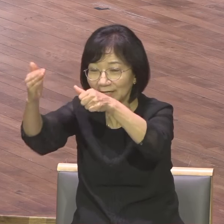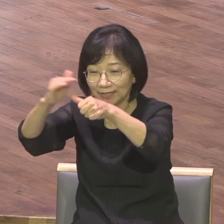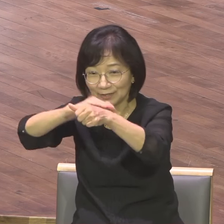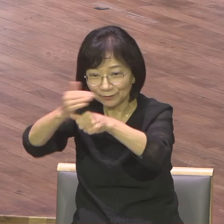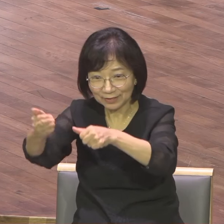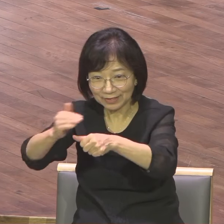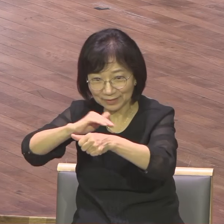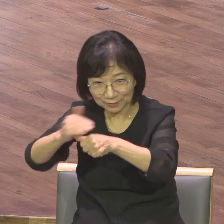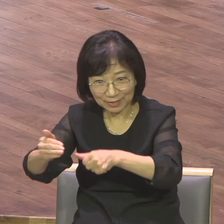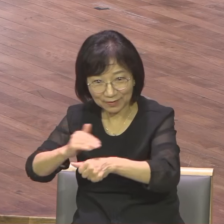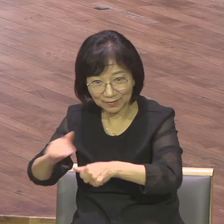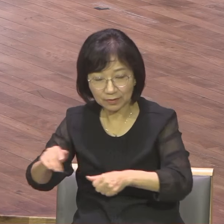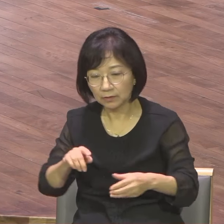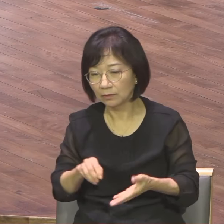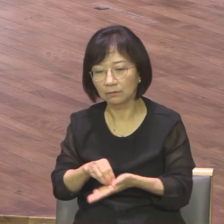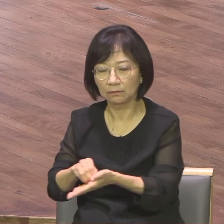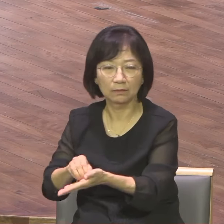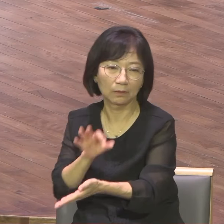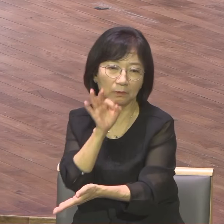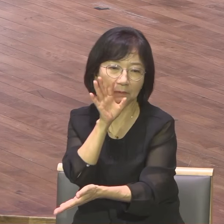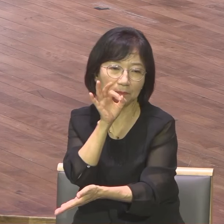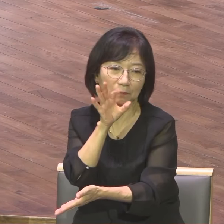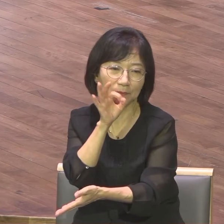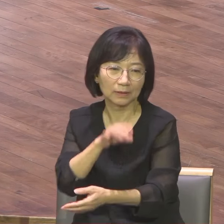후에도 불명예.